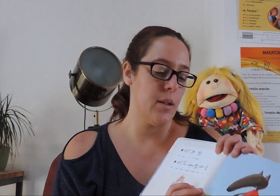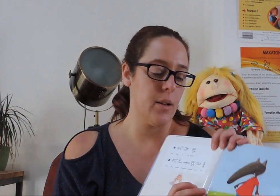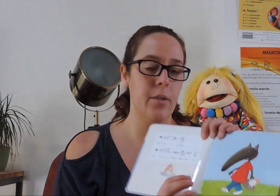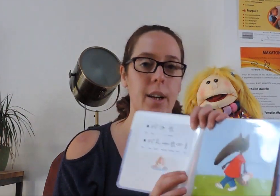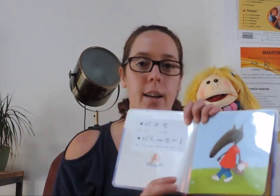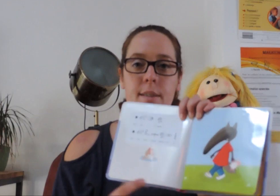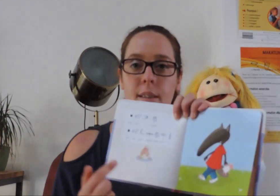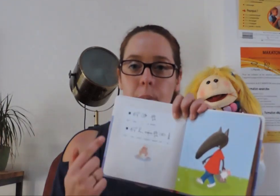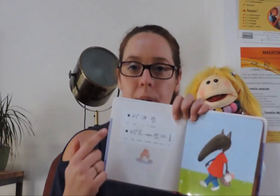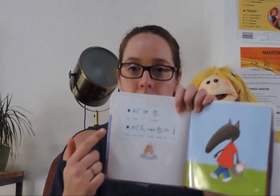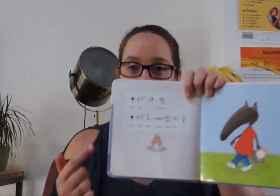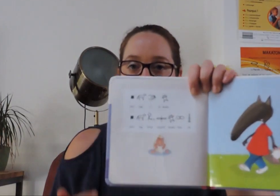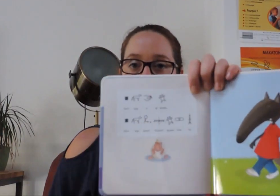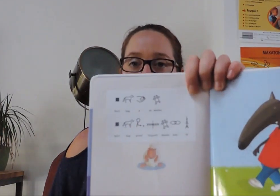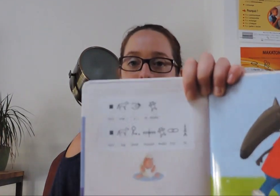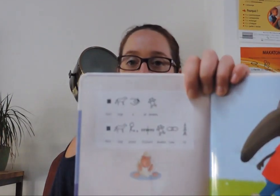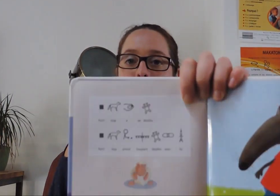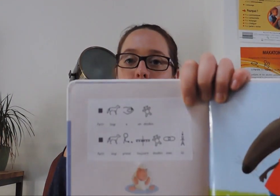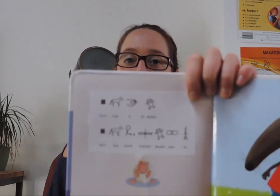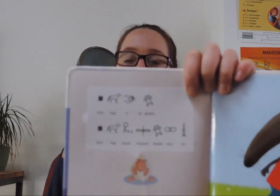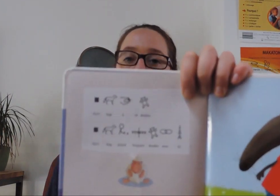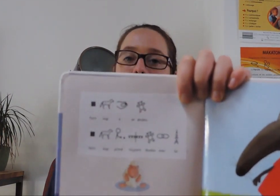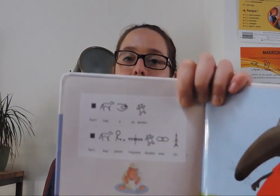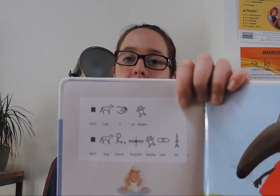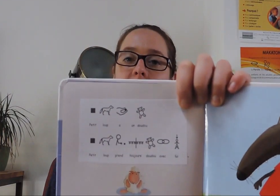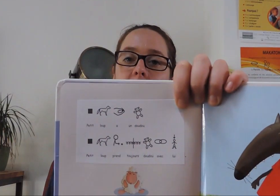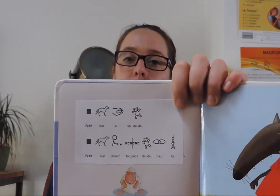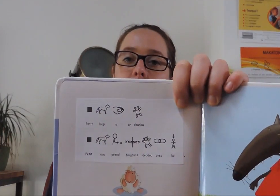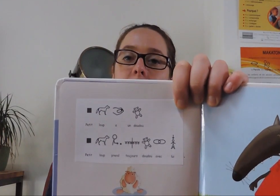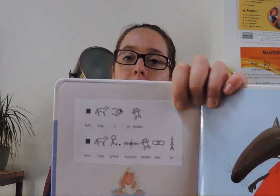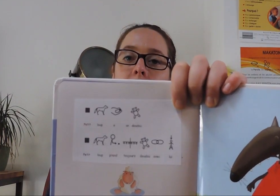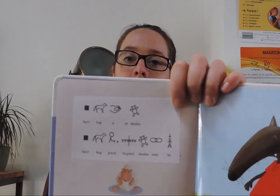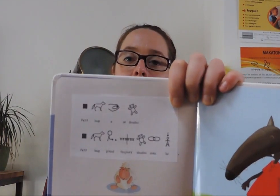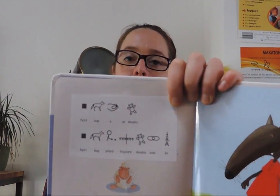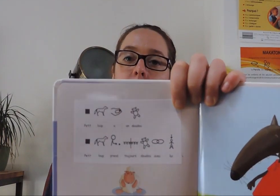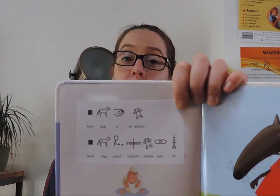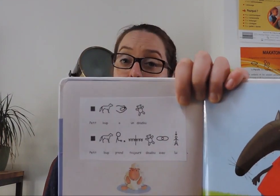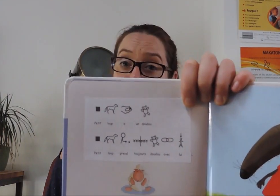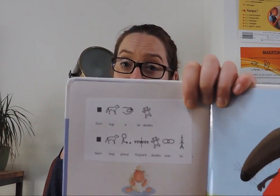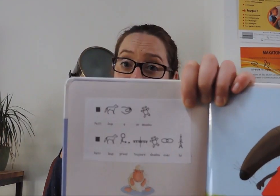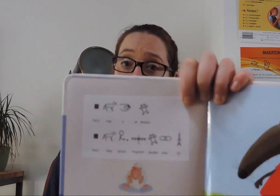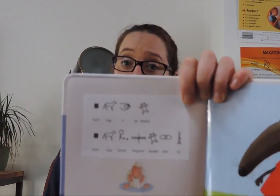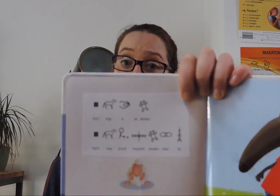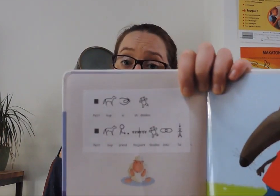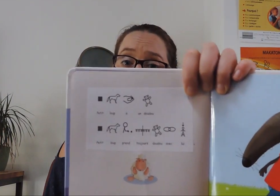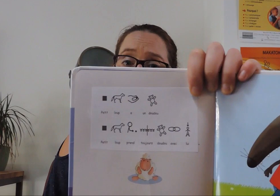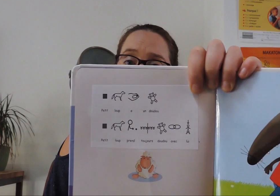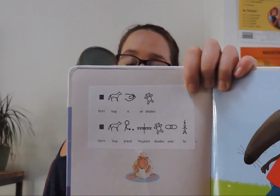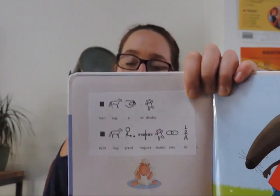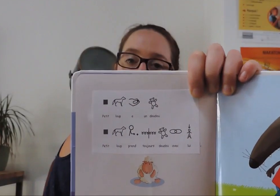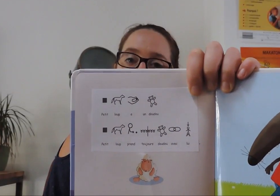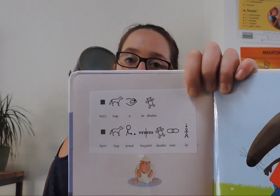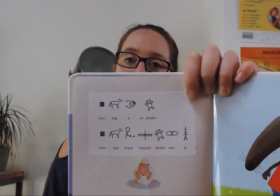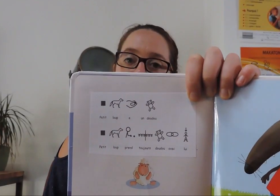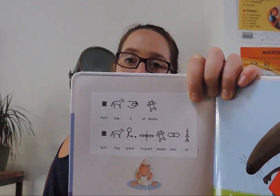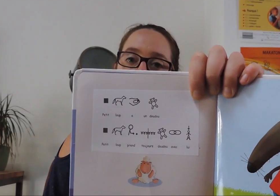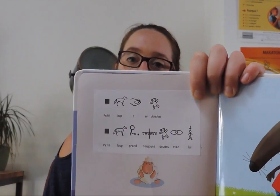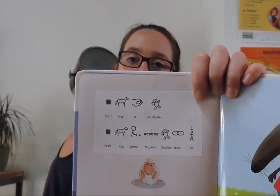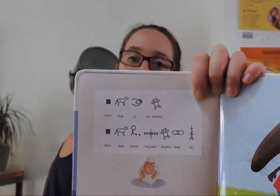voilà ça va permettre à l'enfant qui veut essayer de lire de se repérer alors soit se repérer